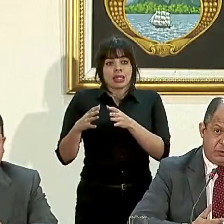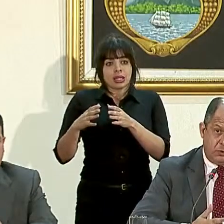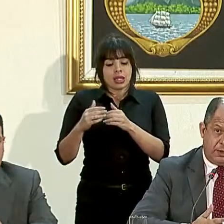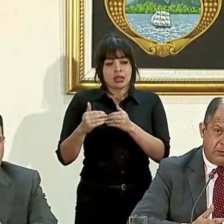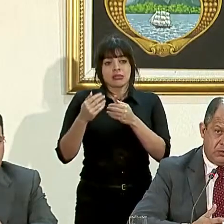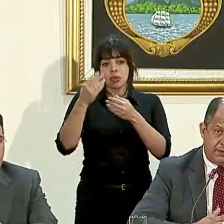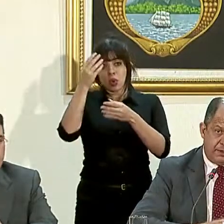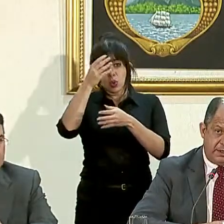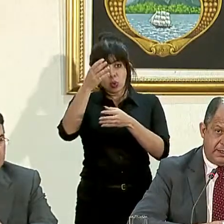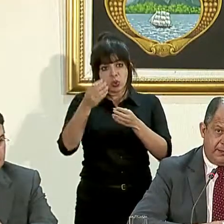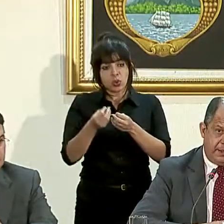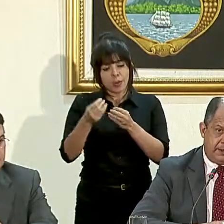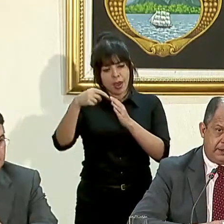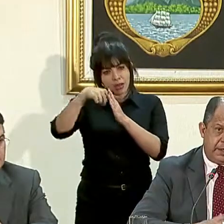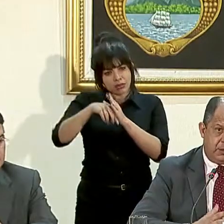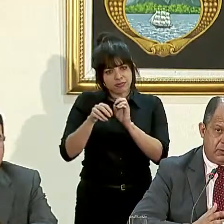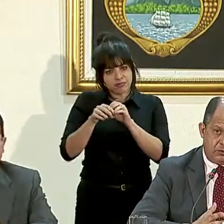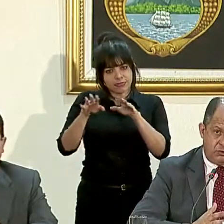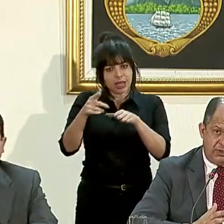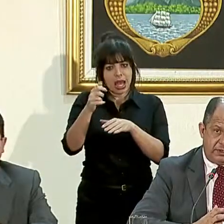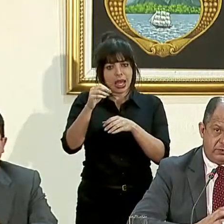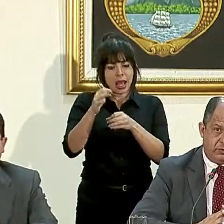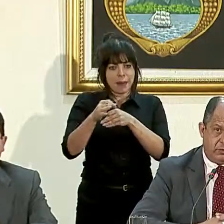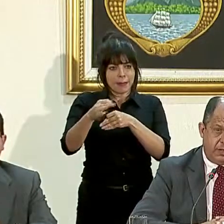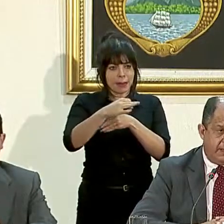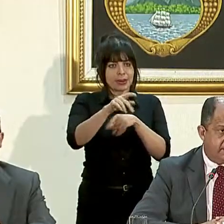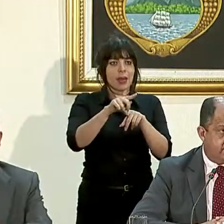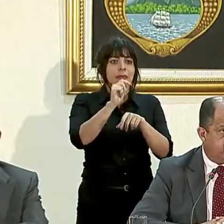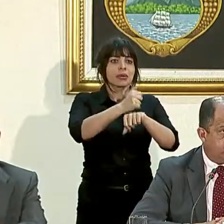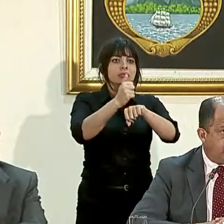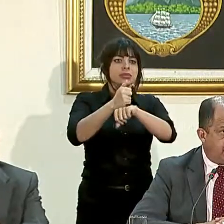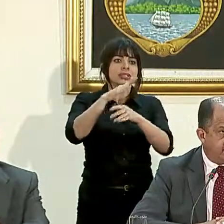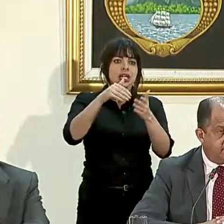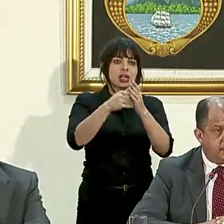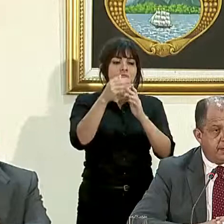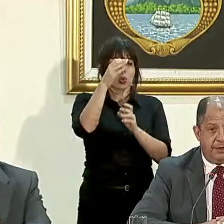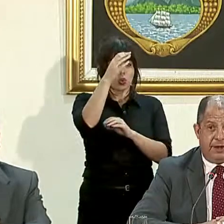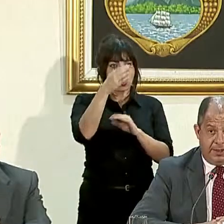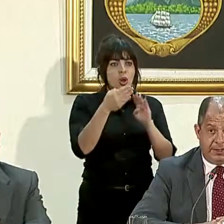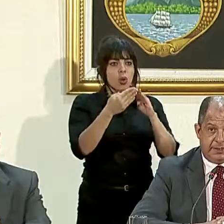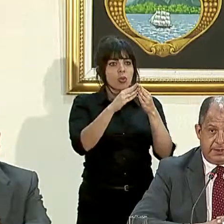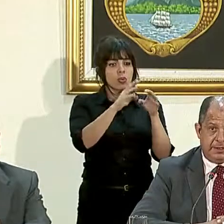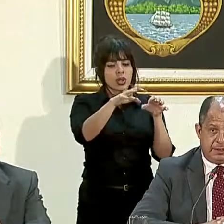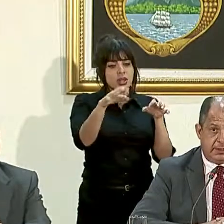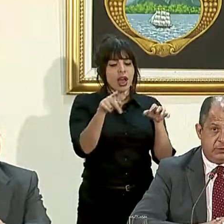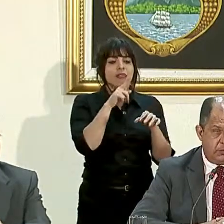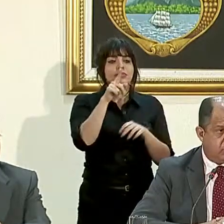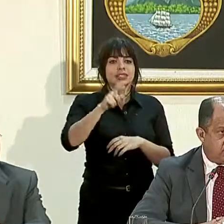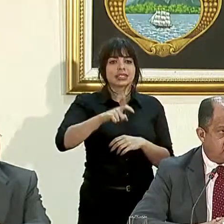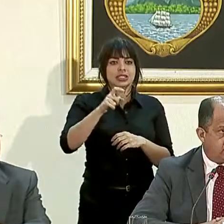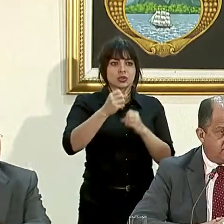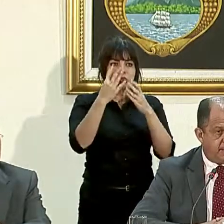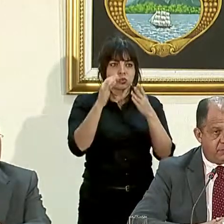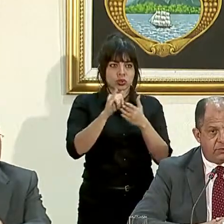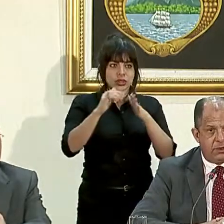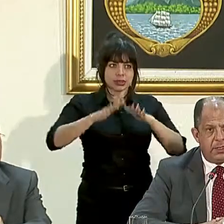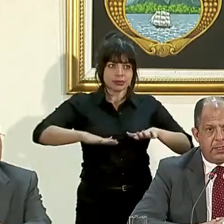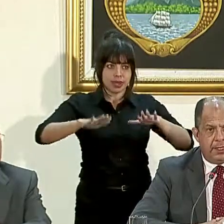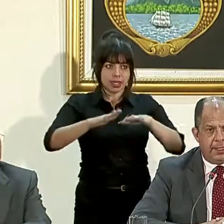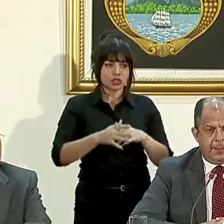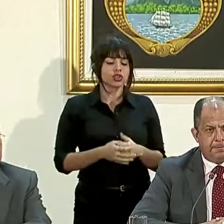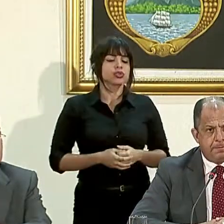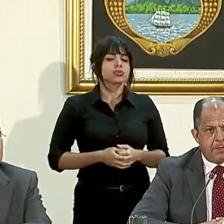llevar la cultura mucho más allá del Valle Central, como construir centros culturales en comunidades que realmente están necesitando mucho de esos